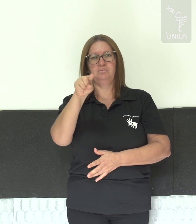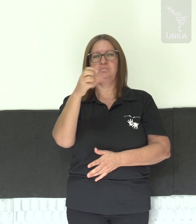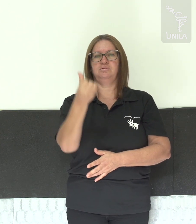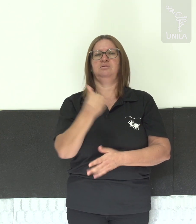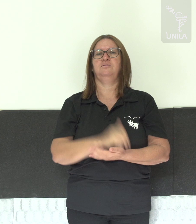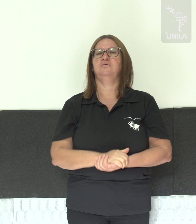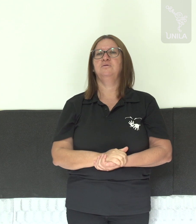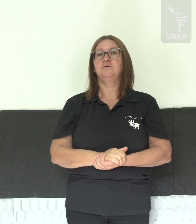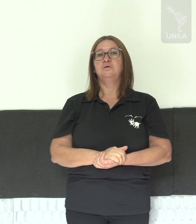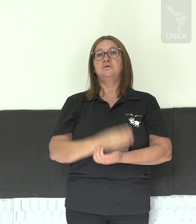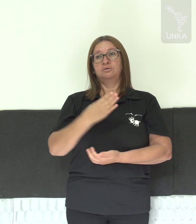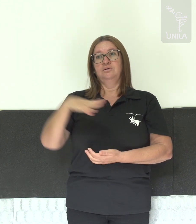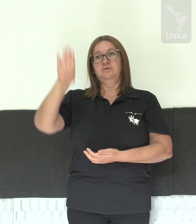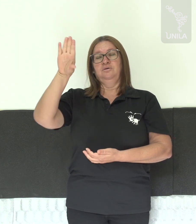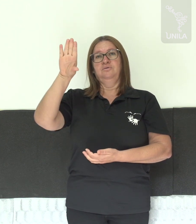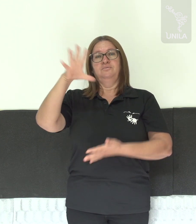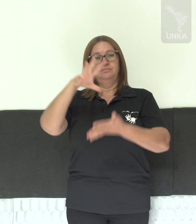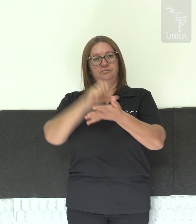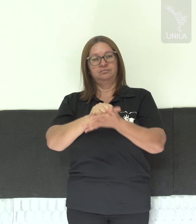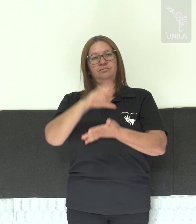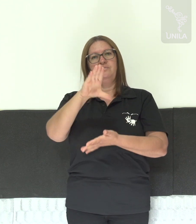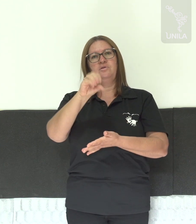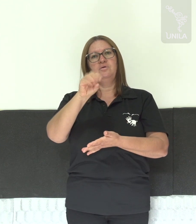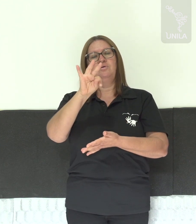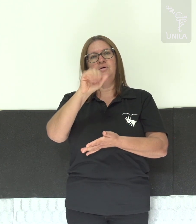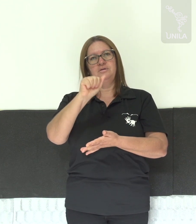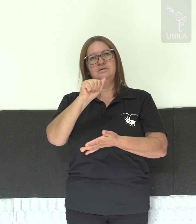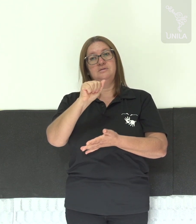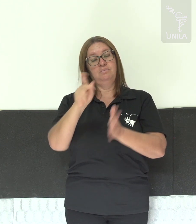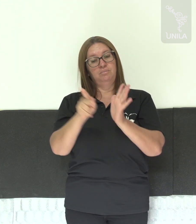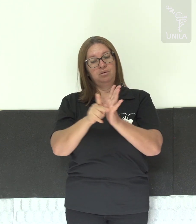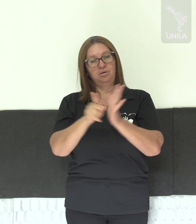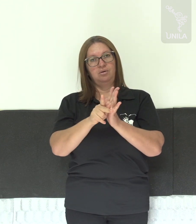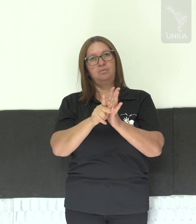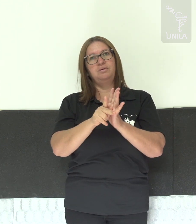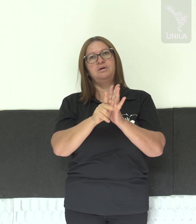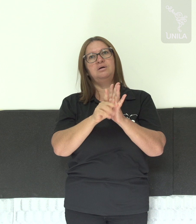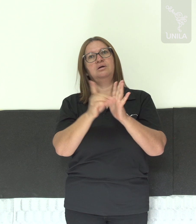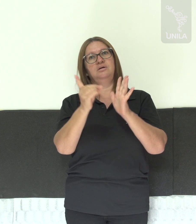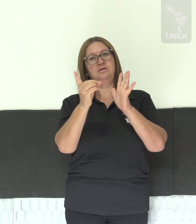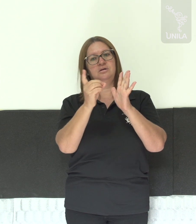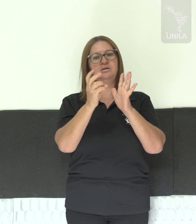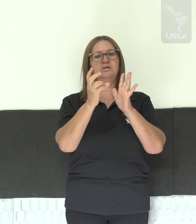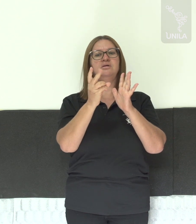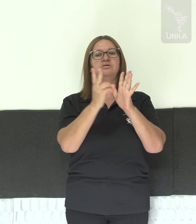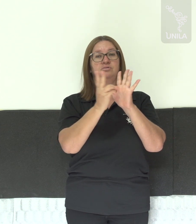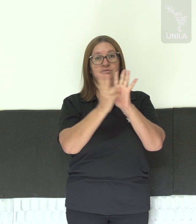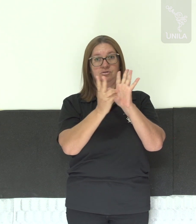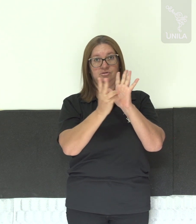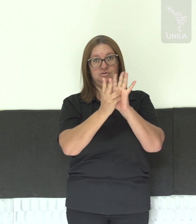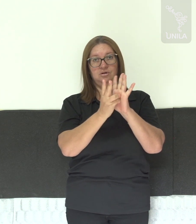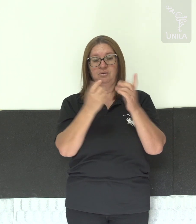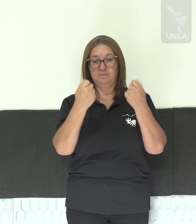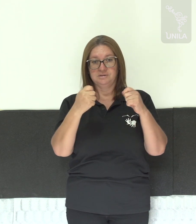7.3.5.6 Os candidatos inscritos nas cotas destinadas a pessoas indígenas